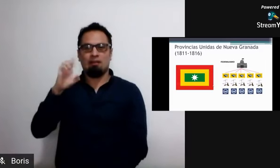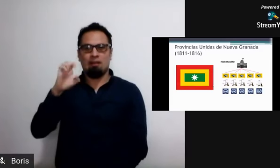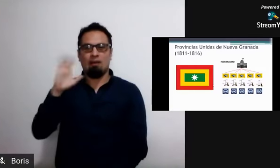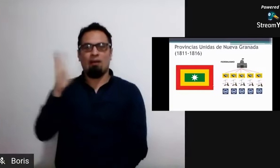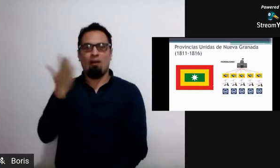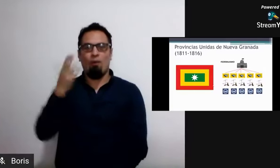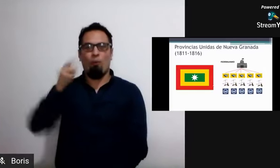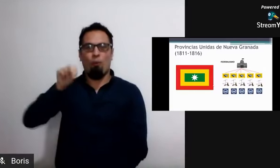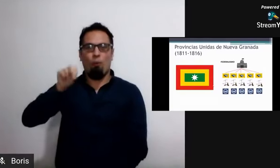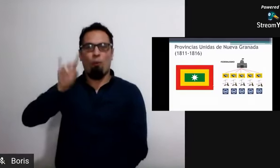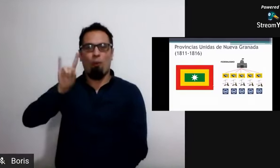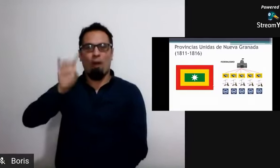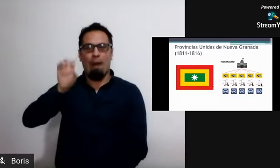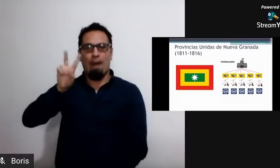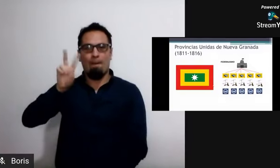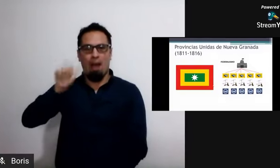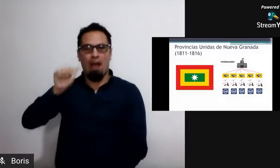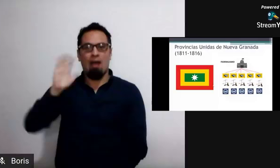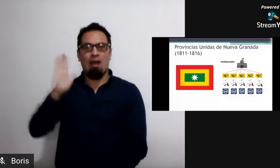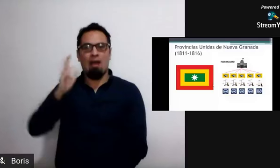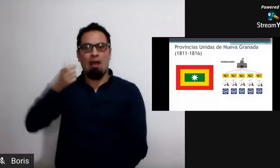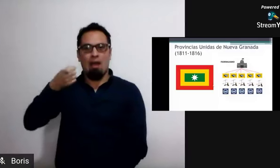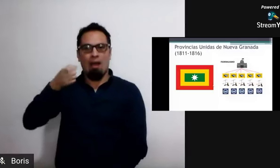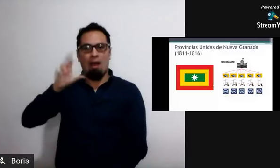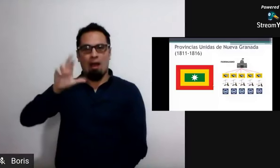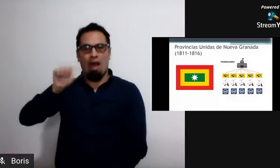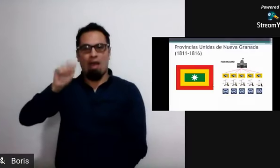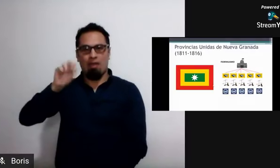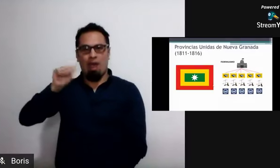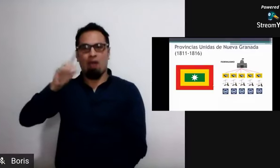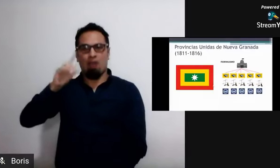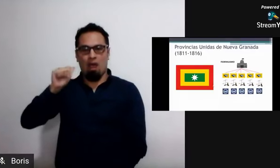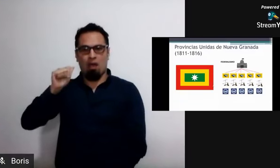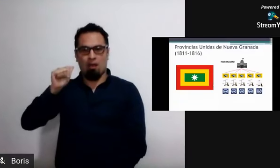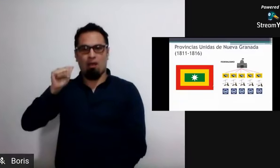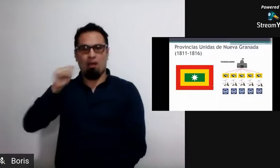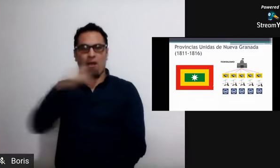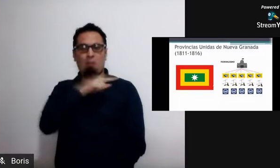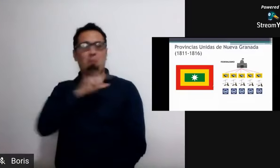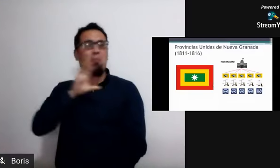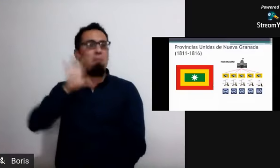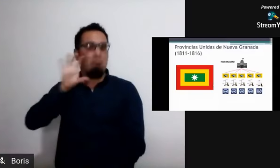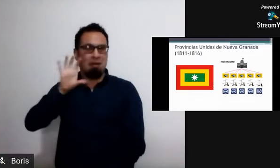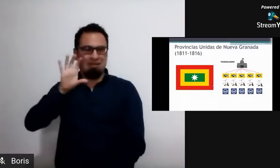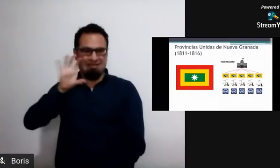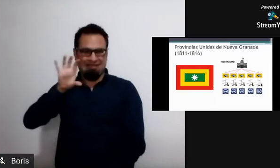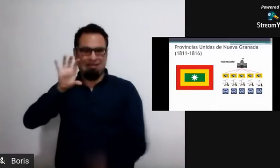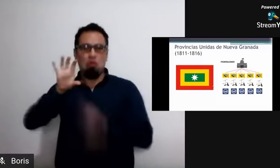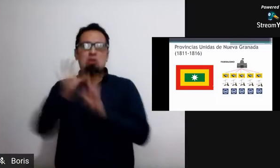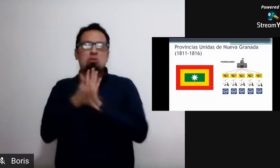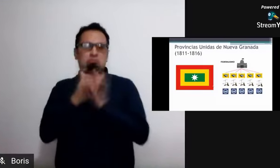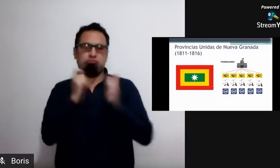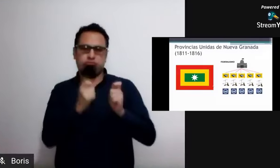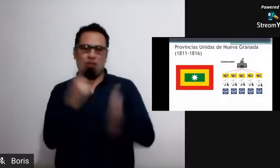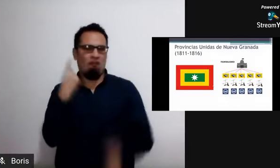de la Nueva Granada. Esto sucedió bajo una modalidad de gobierno federalista desde el